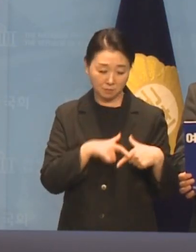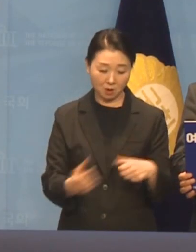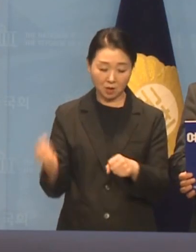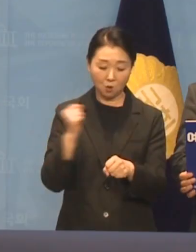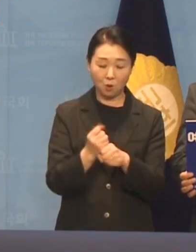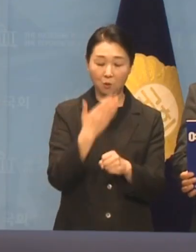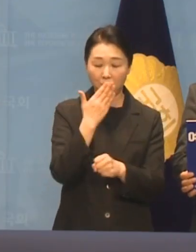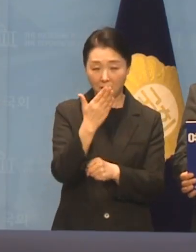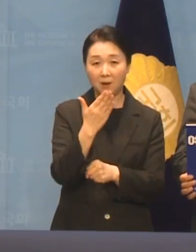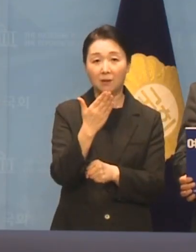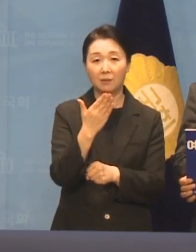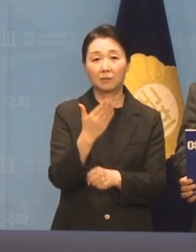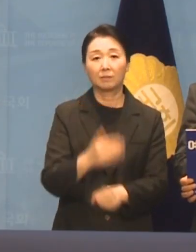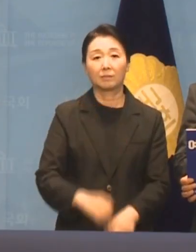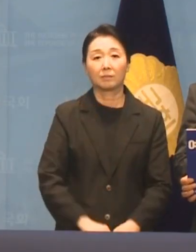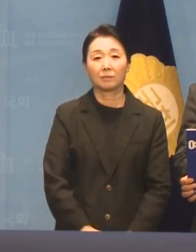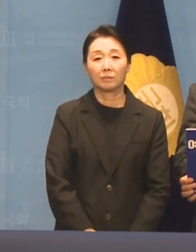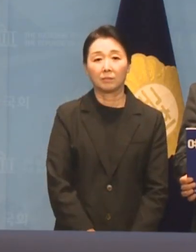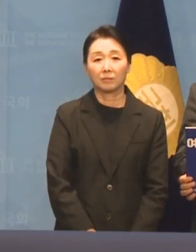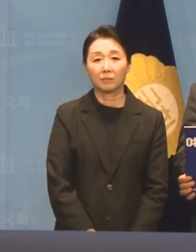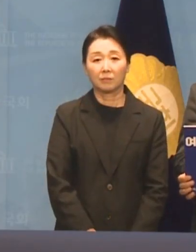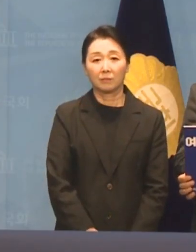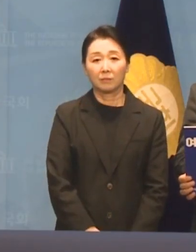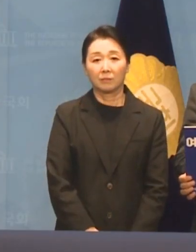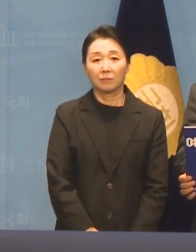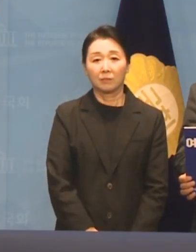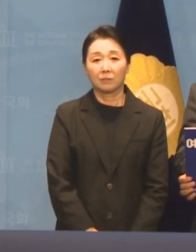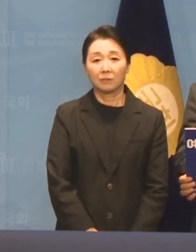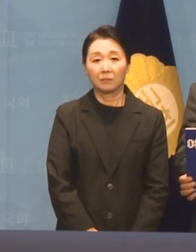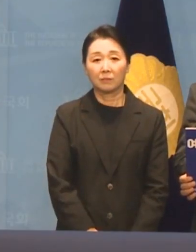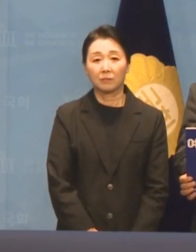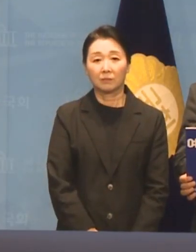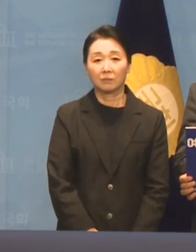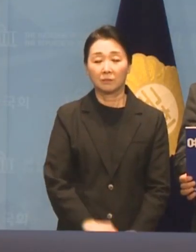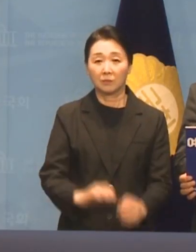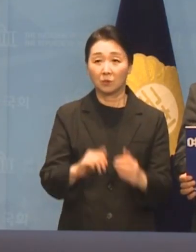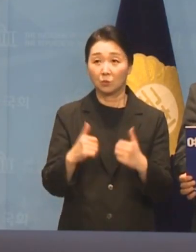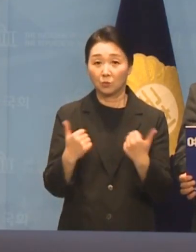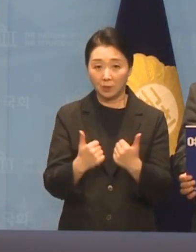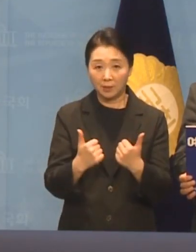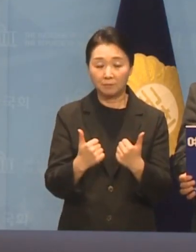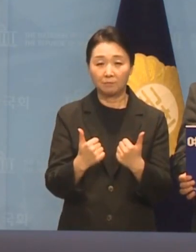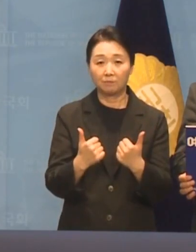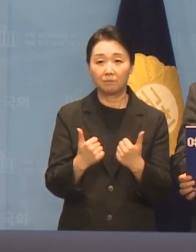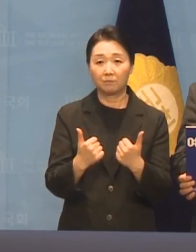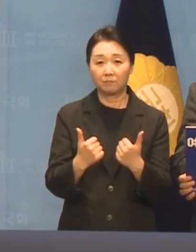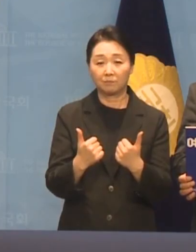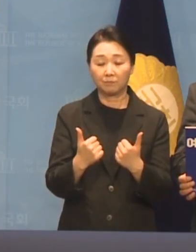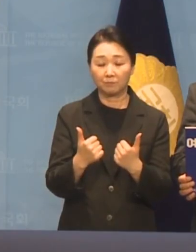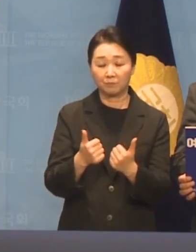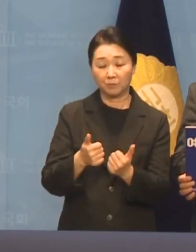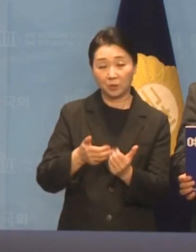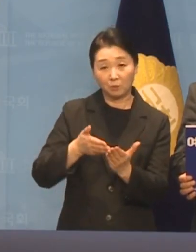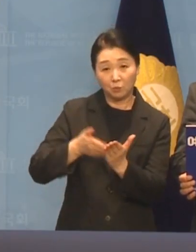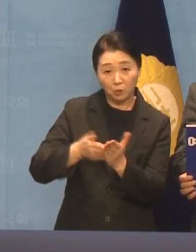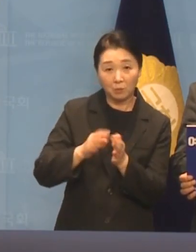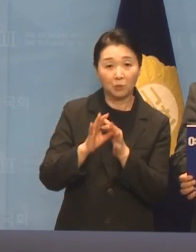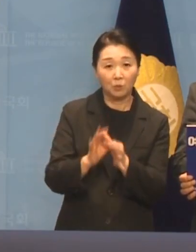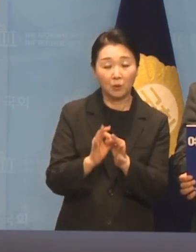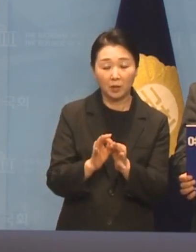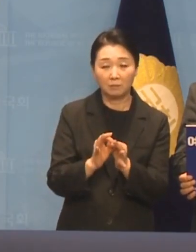있는 길이 열리게 되었습니다. 아울러 국회는 부대 의견을 통해